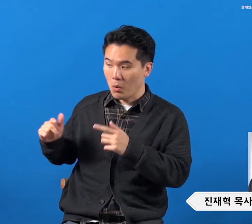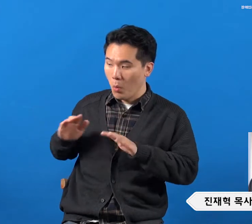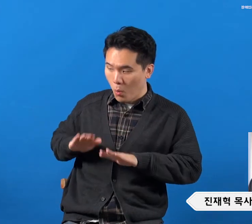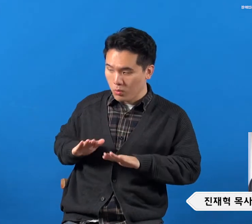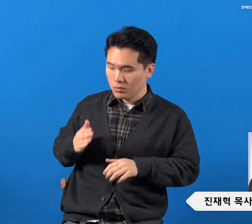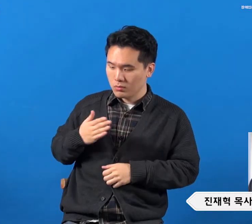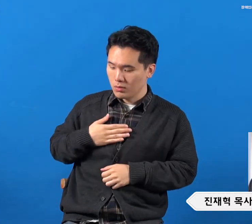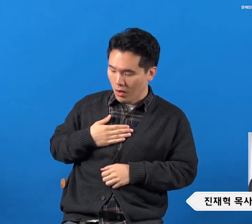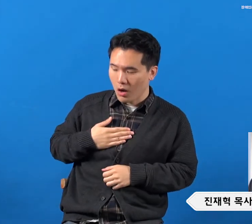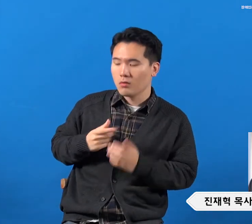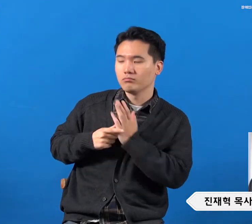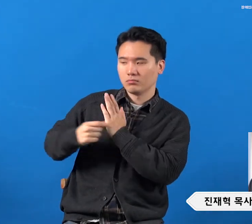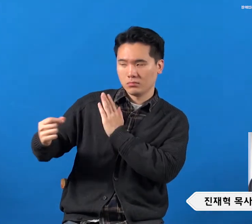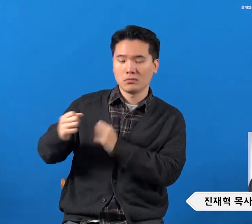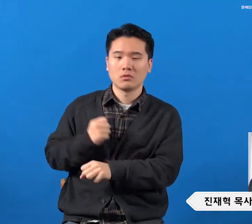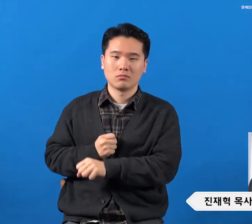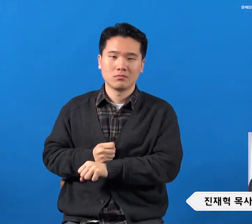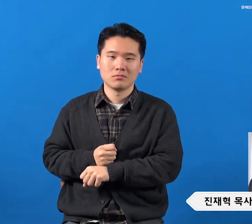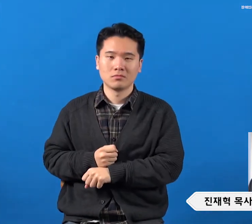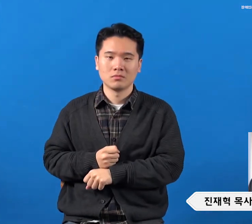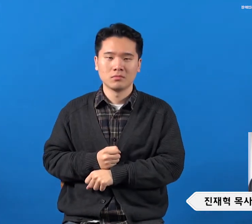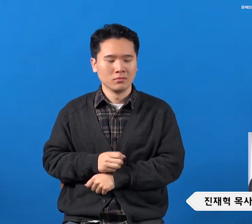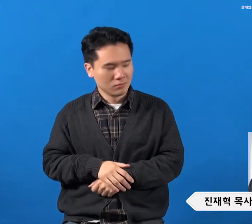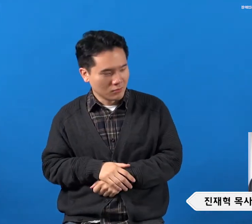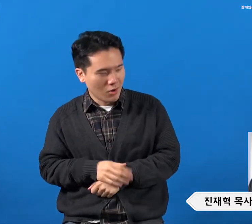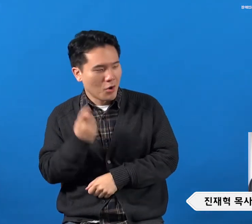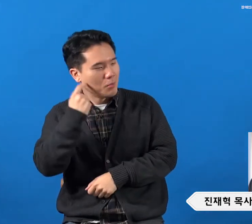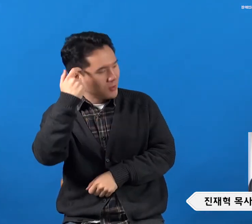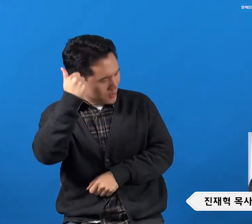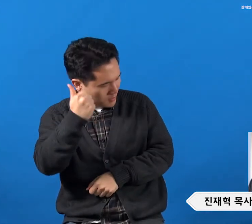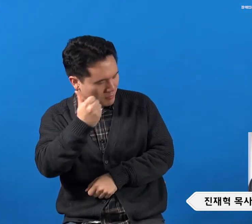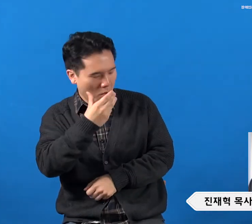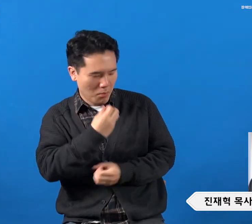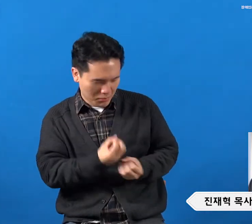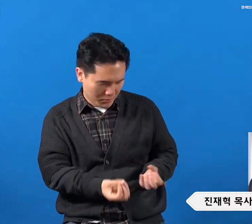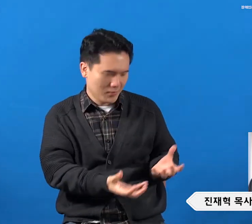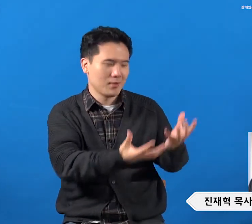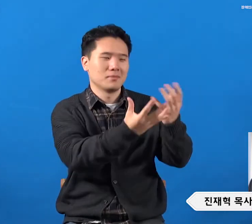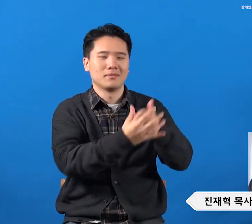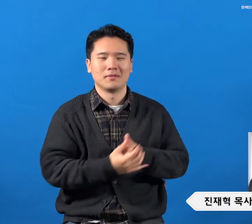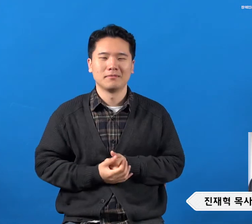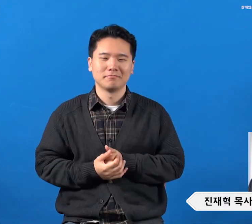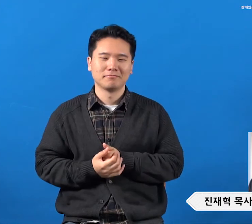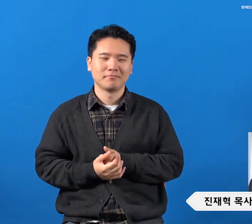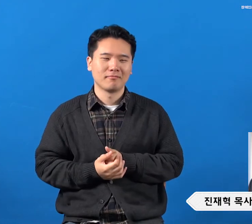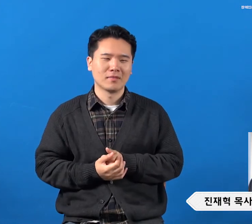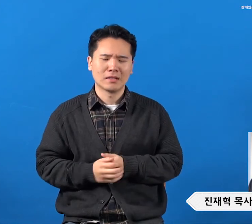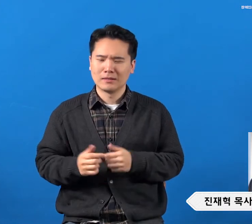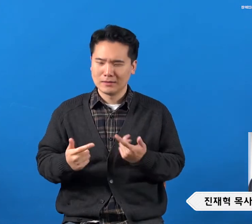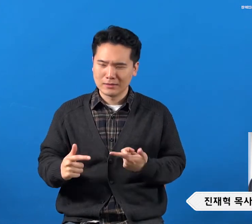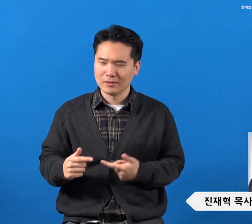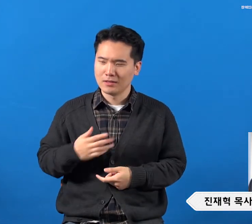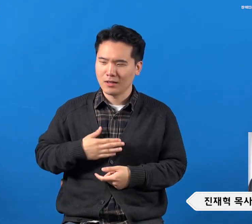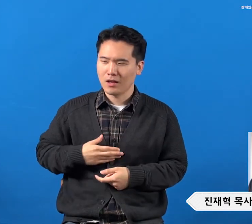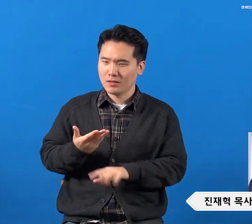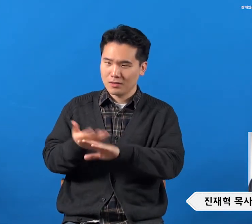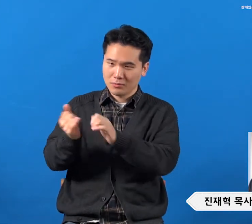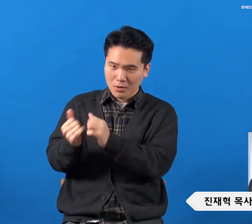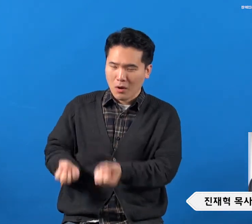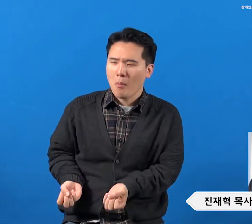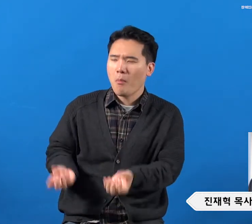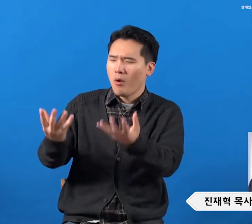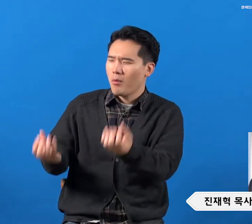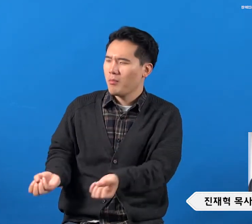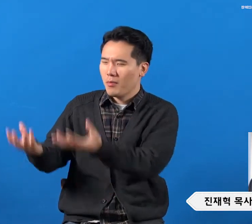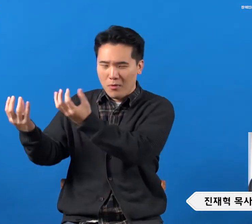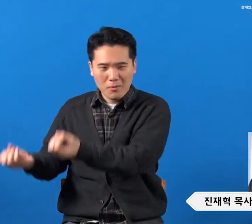건데요. 그랬더니 그분이 제게 이렇게 이야기합니다. 목사님, 복 받으시겠습니다. 늘 제가 복 받겠다고